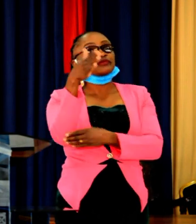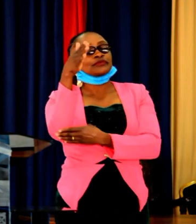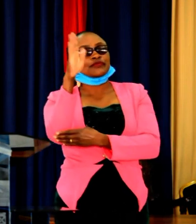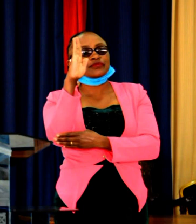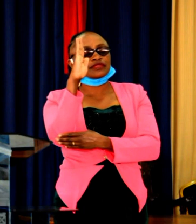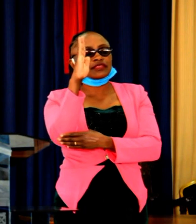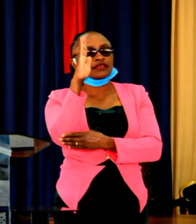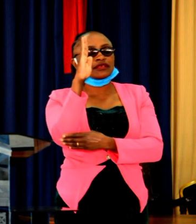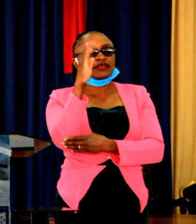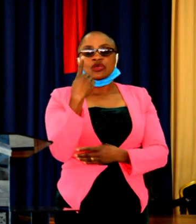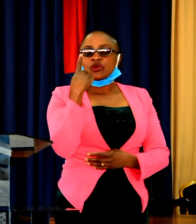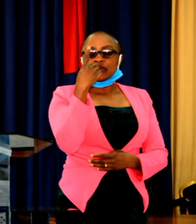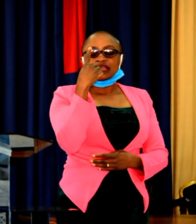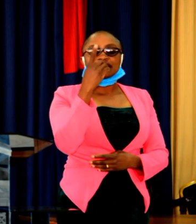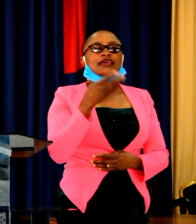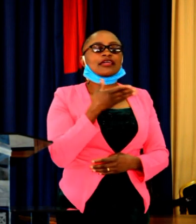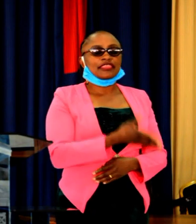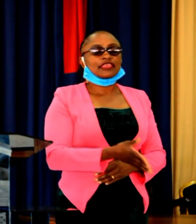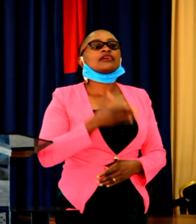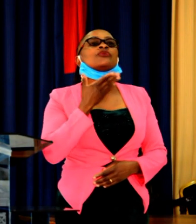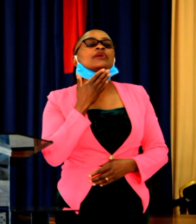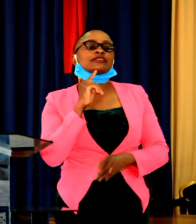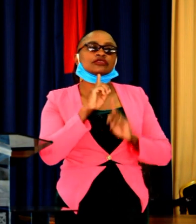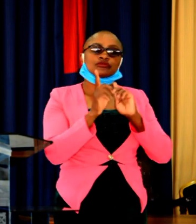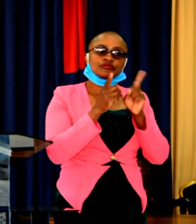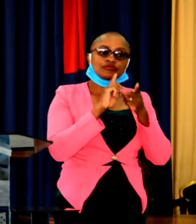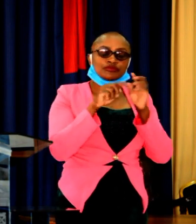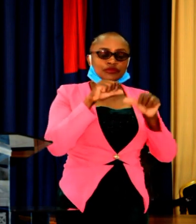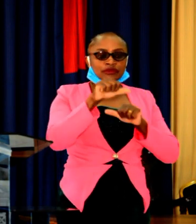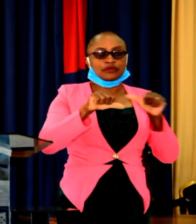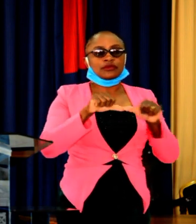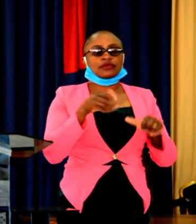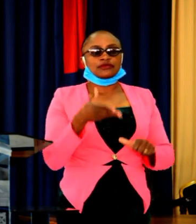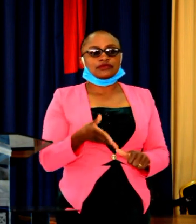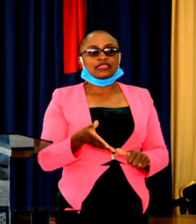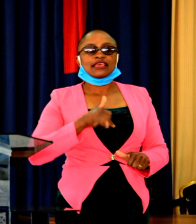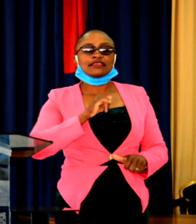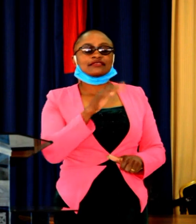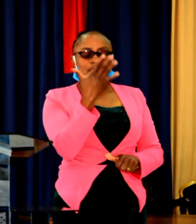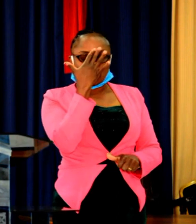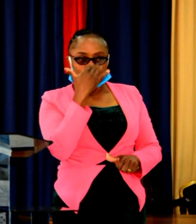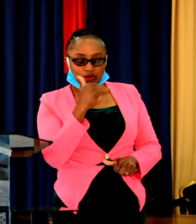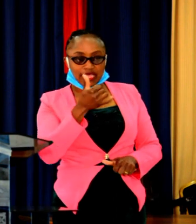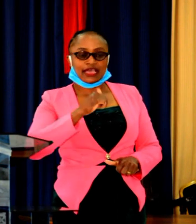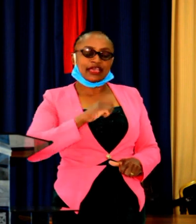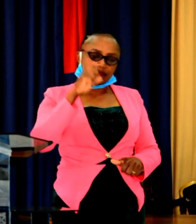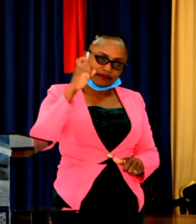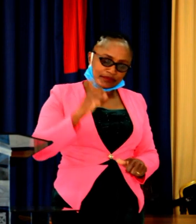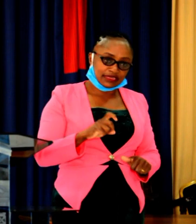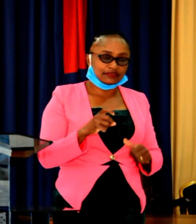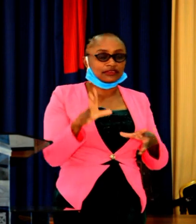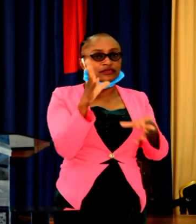Na jambo ambalo ningependa kuongea juu yake siku ya leo ni why I must trust in the Lord. Kwa